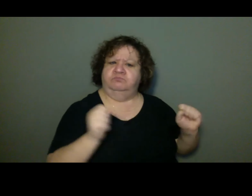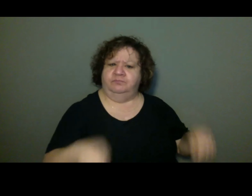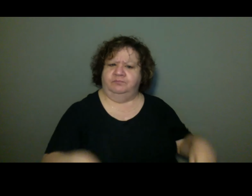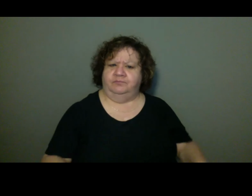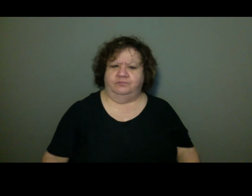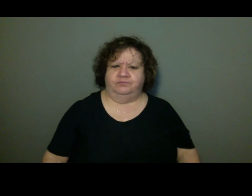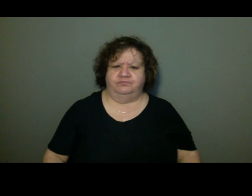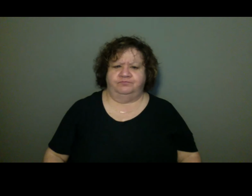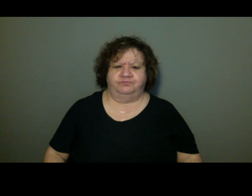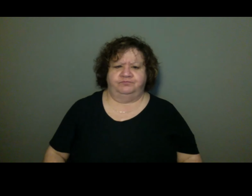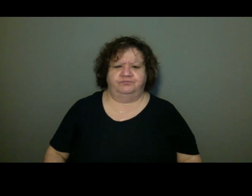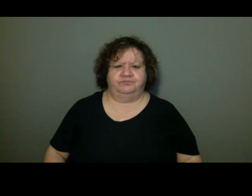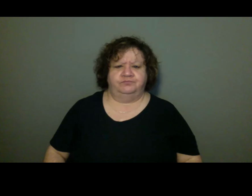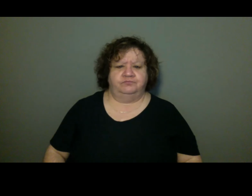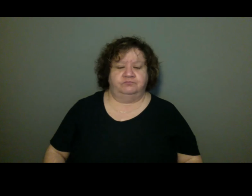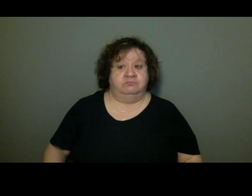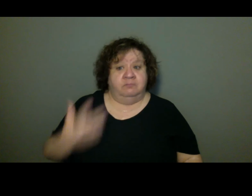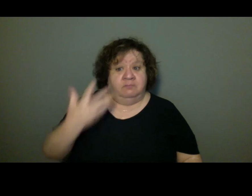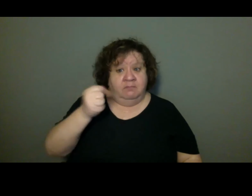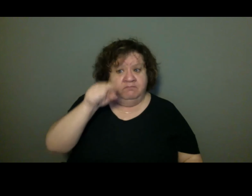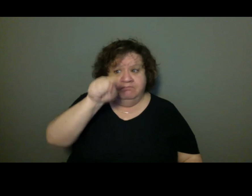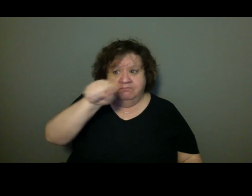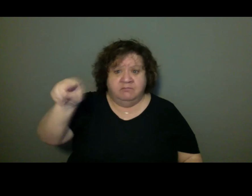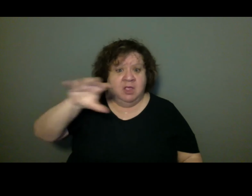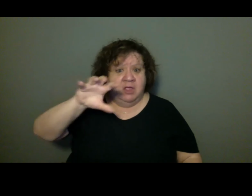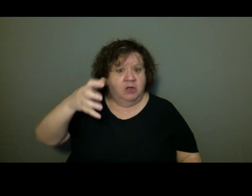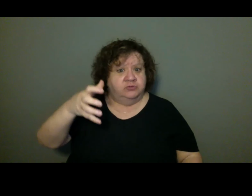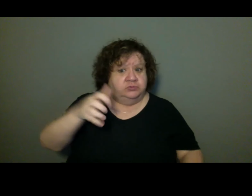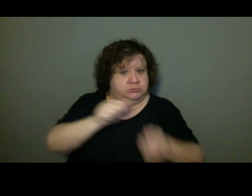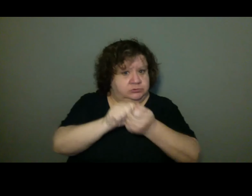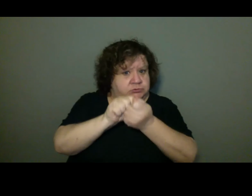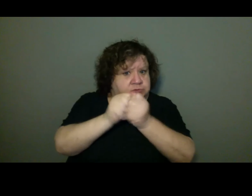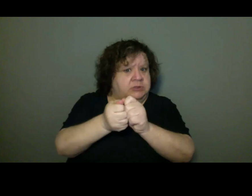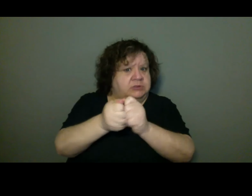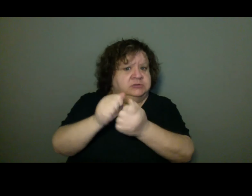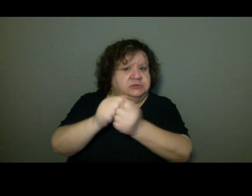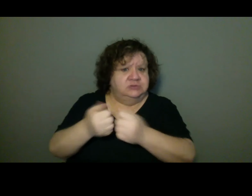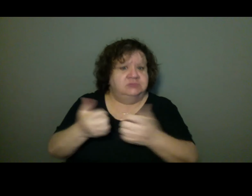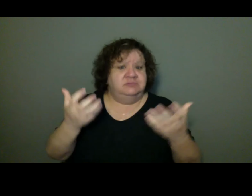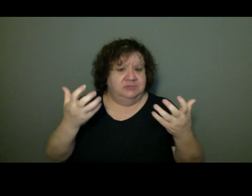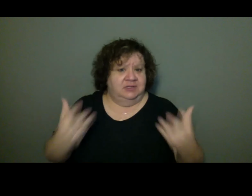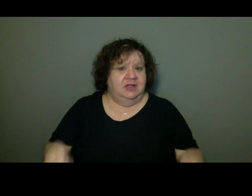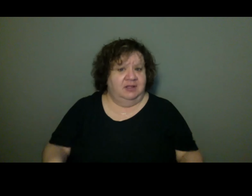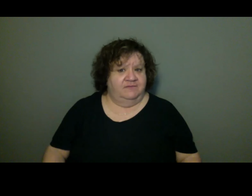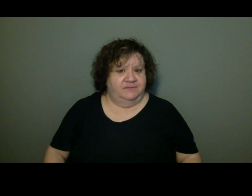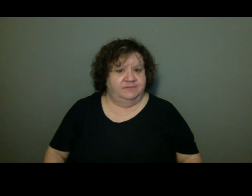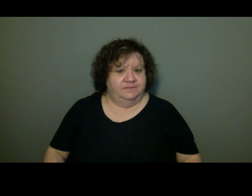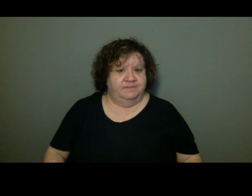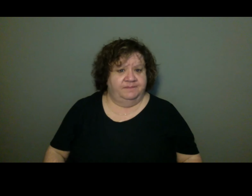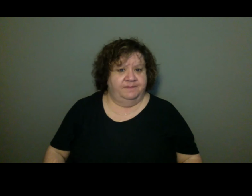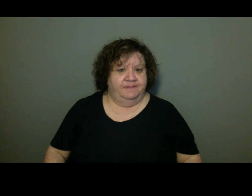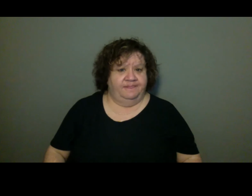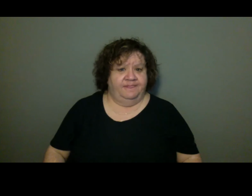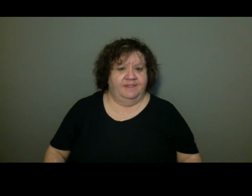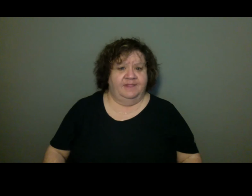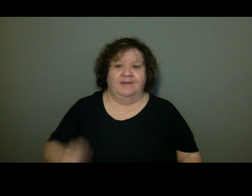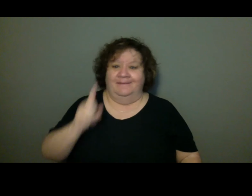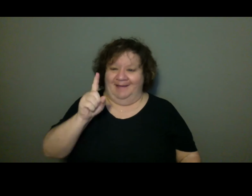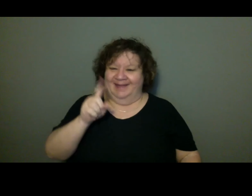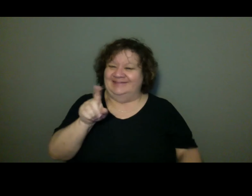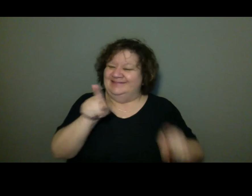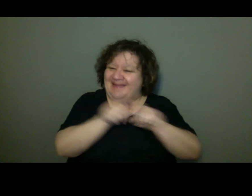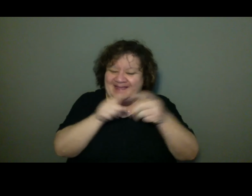fue en varias ocasiones resaltada como un elemento muy importante. Es necesario